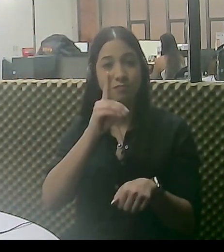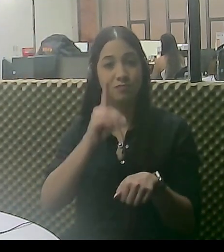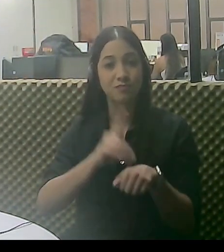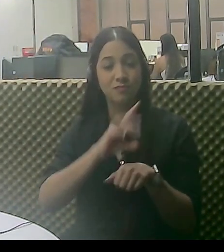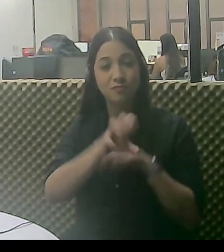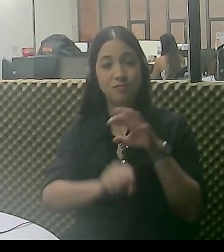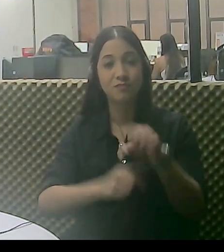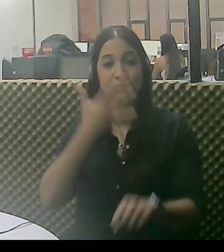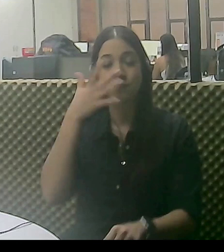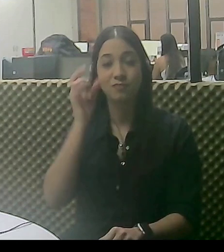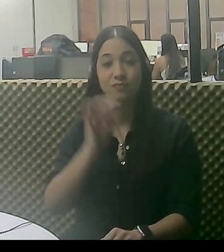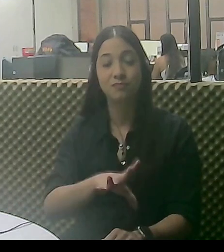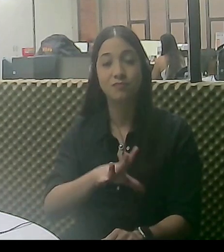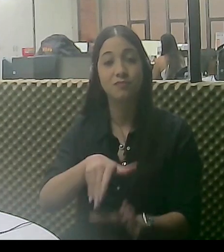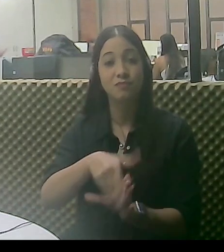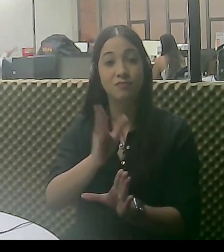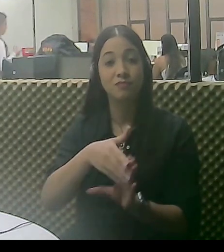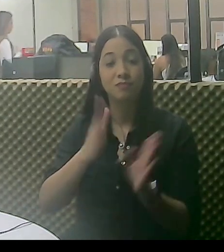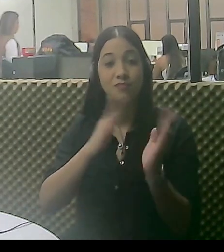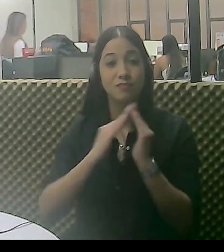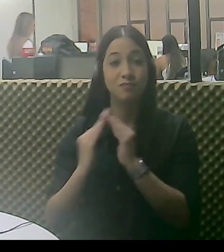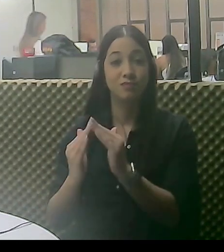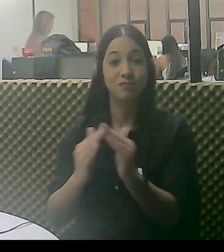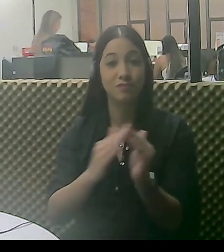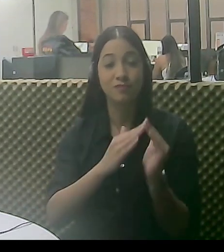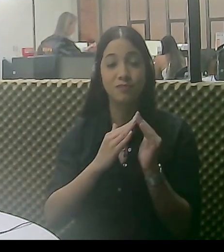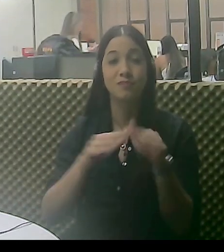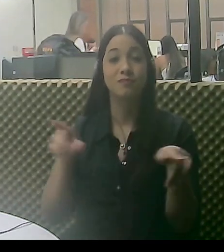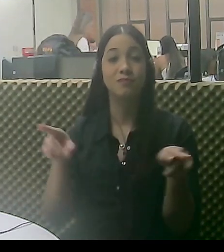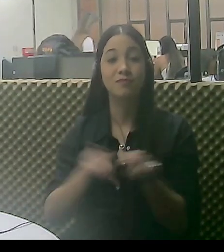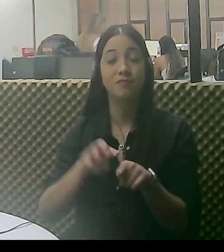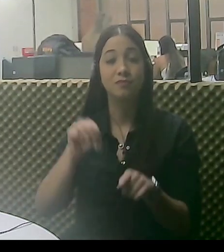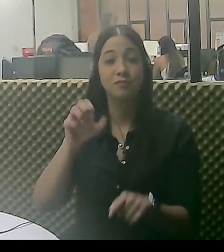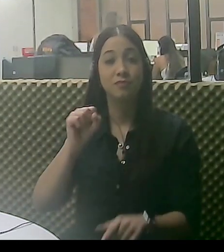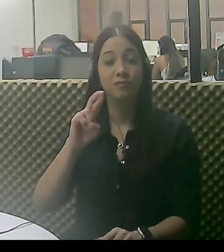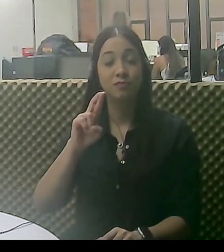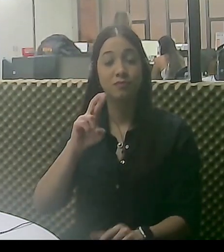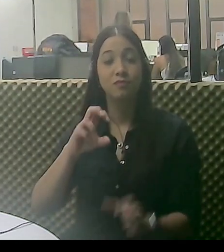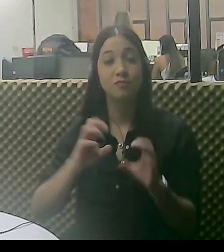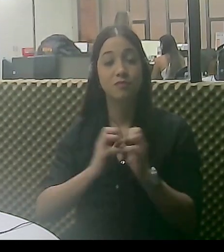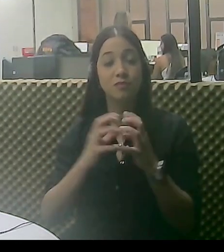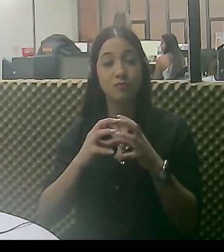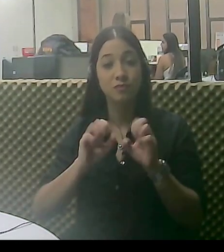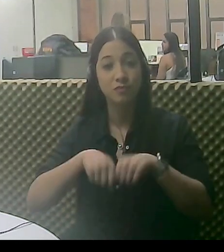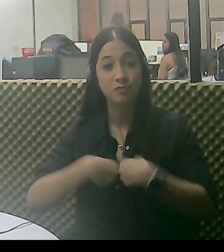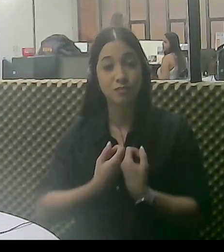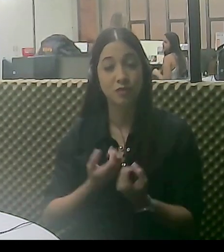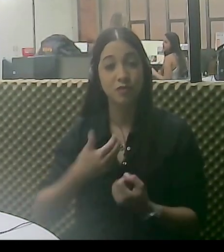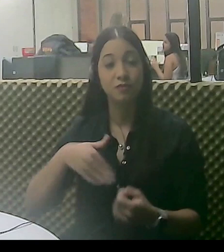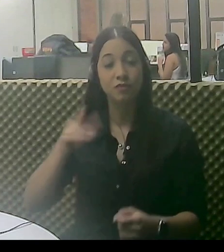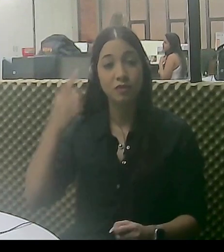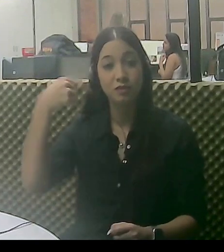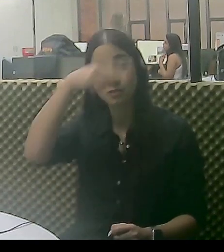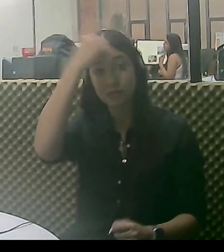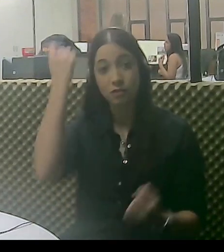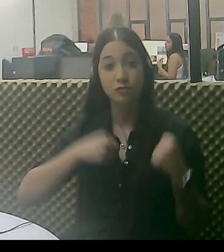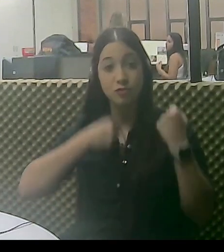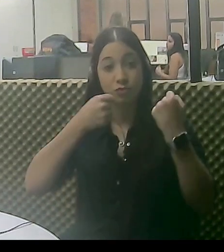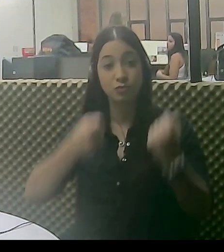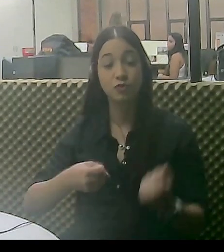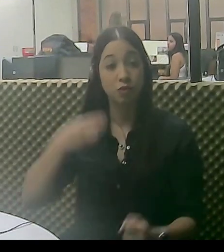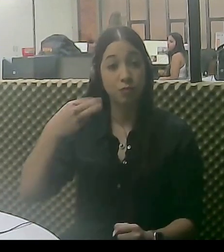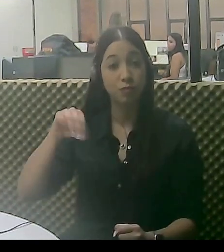recolhimento de resíduos e orientação aos moradores. Além do Mansur, a força-tarefa esteve nas regiões do São Jorge,